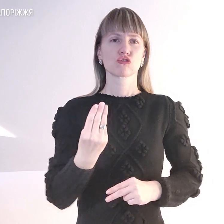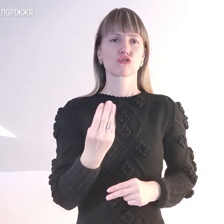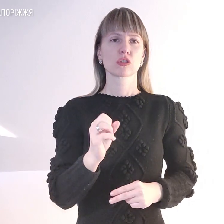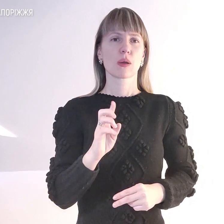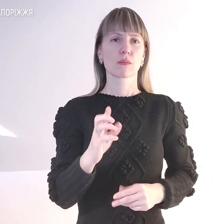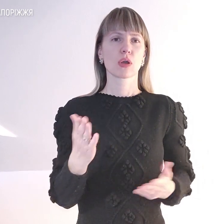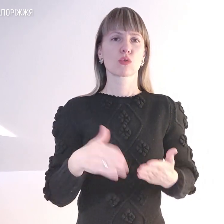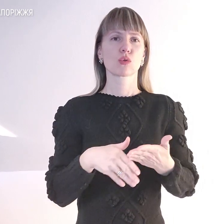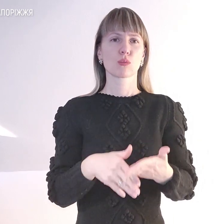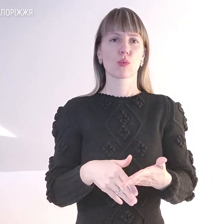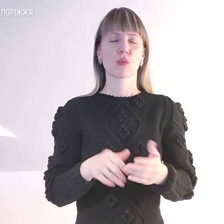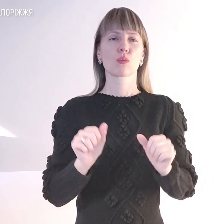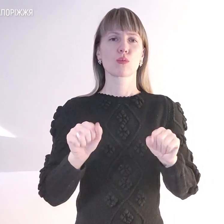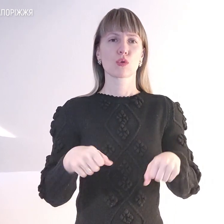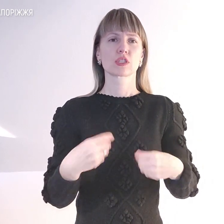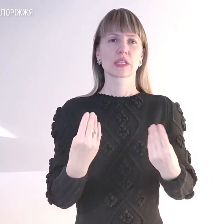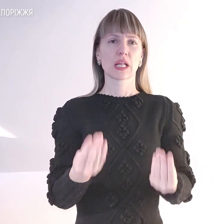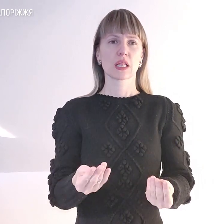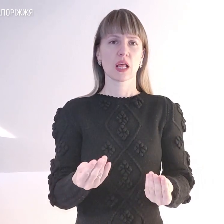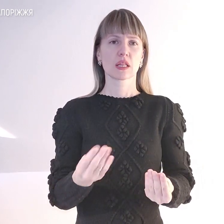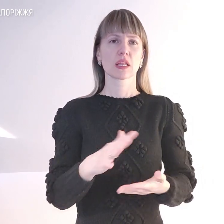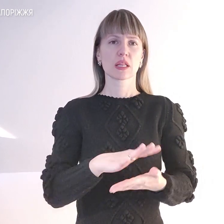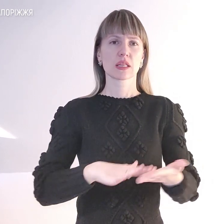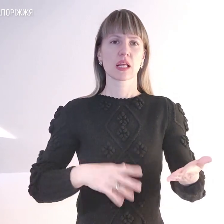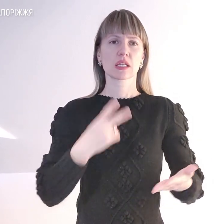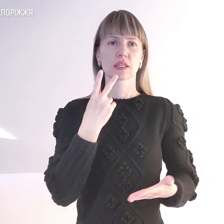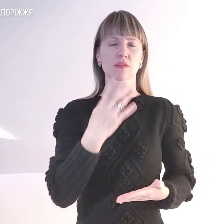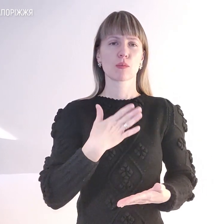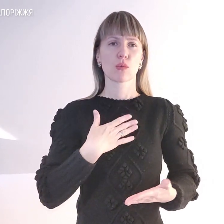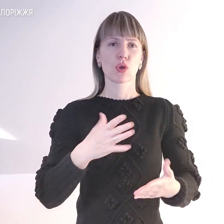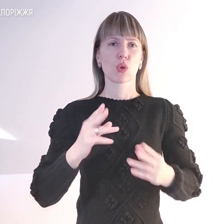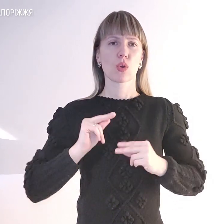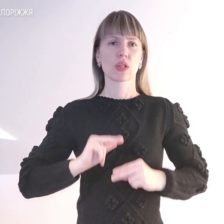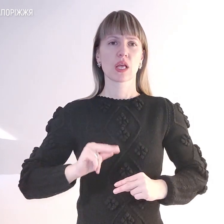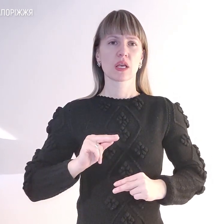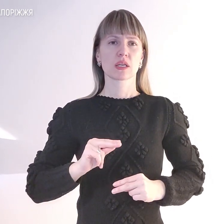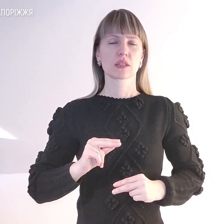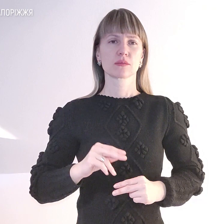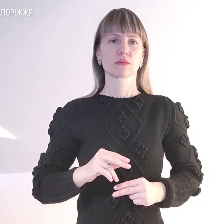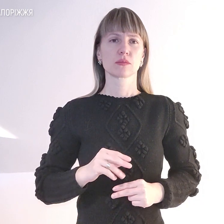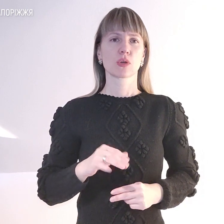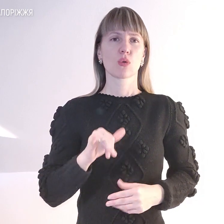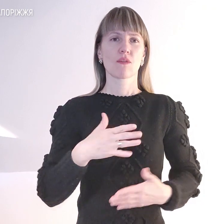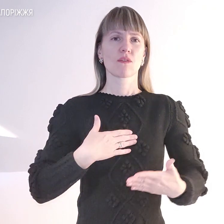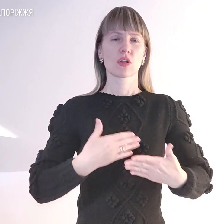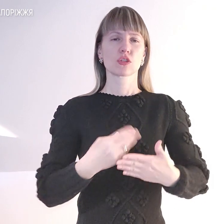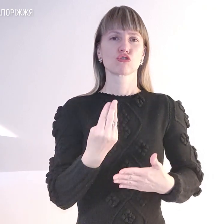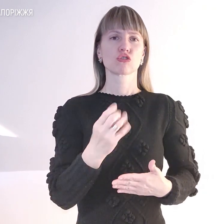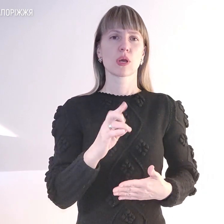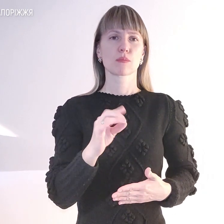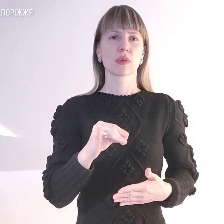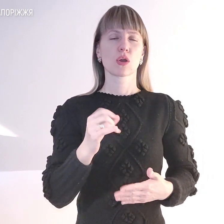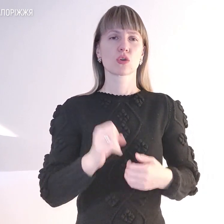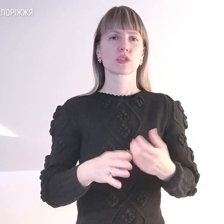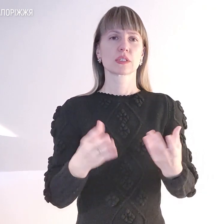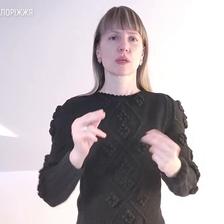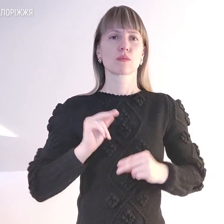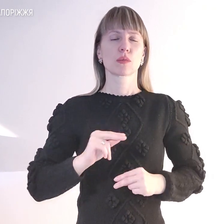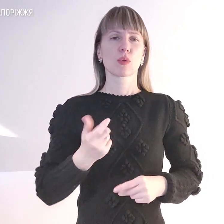саме допомогу може надати, далі у сюжеті моїх колег. У волонтерському штабі щодня працює понад 100